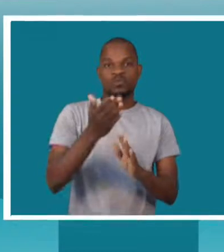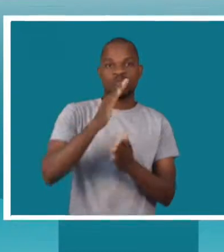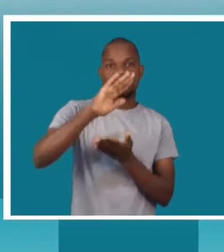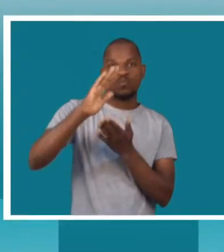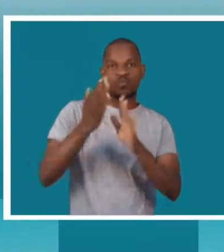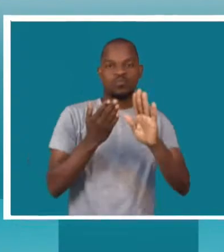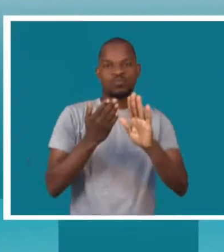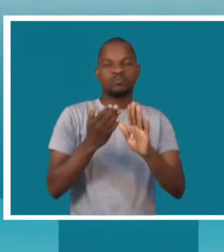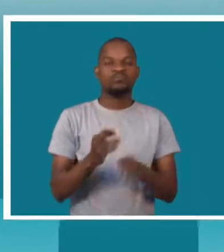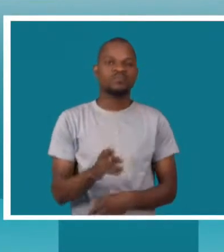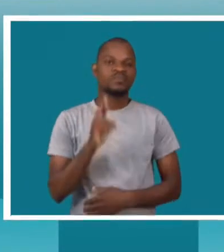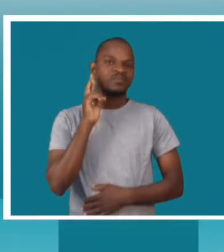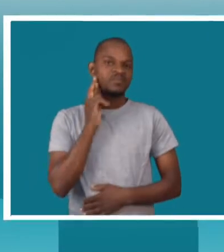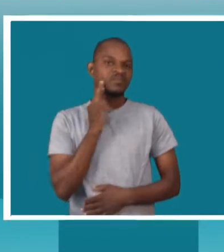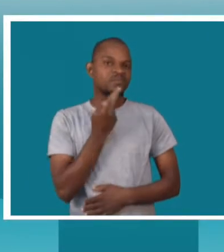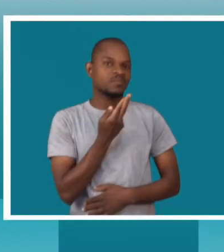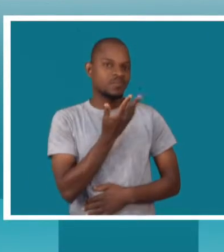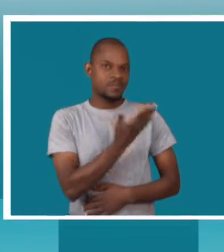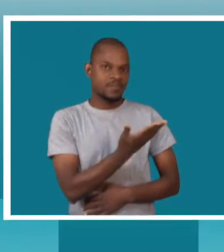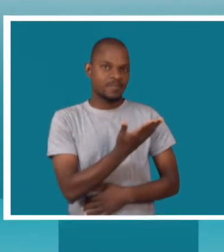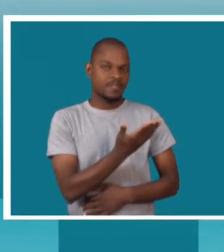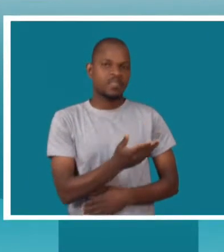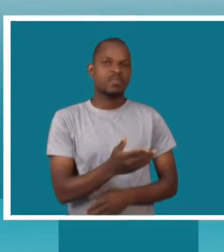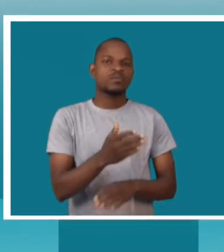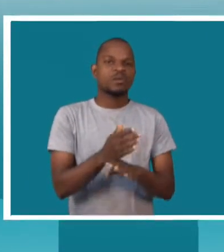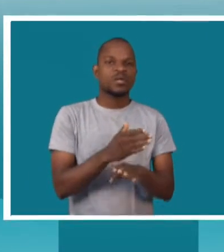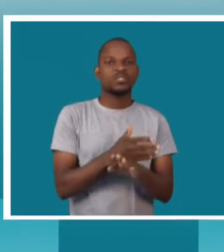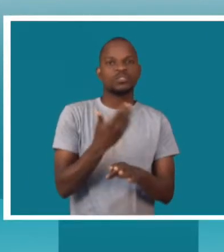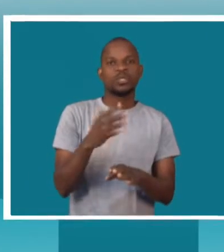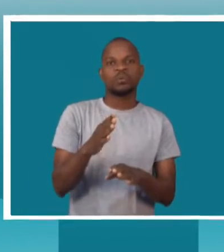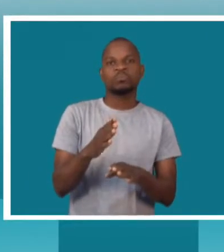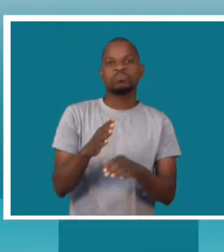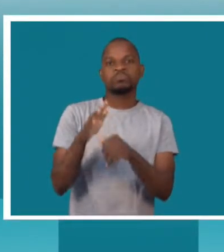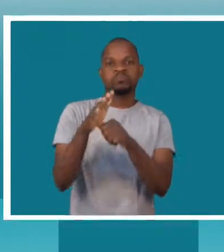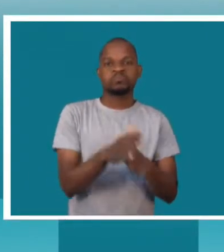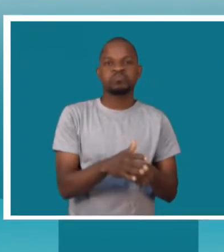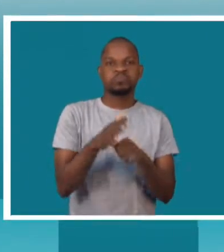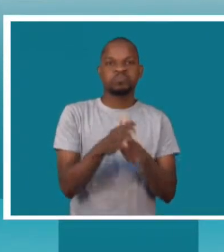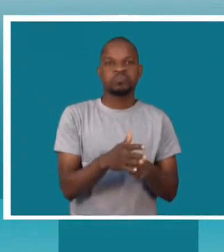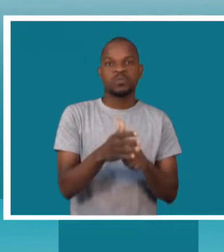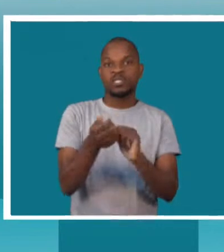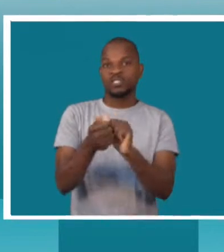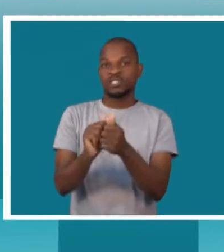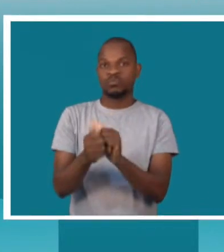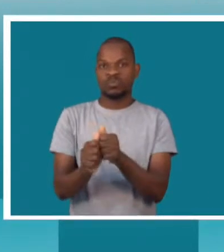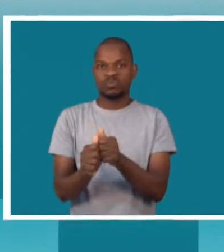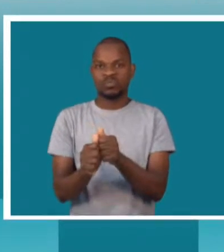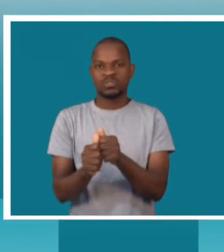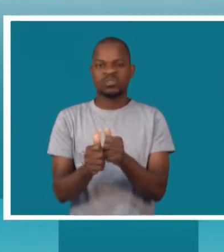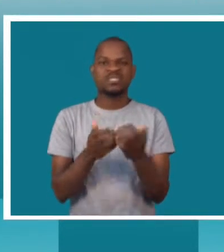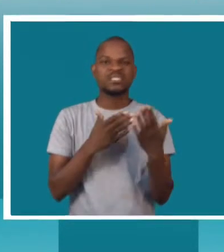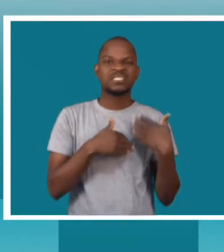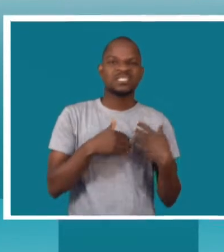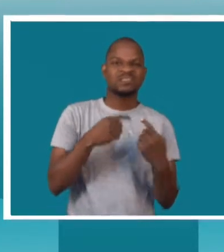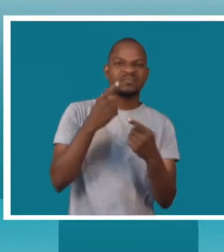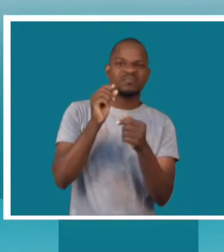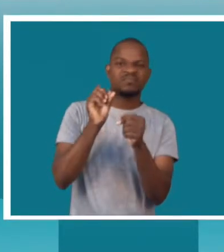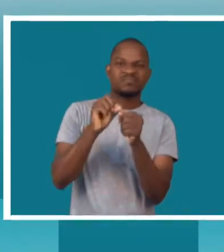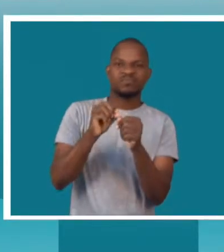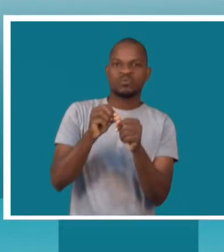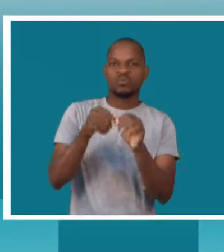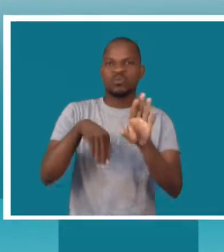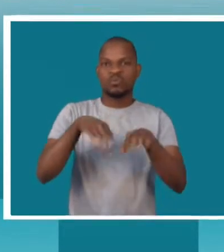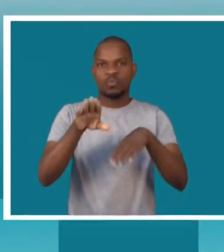taekwondo. Foi devido à discriminação entre os esportes. Já tentei praticar vários esportes, por causa do